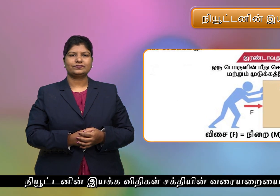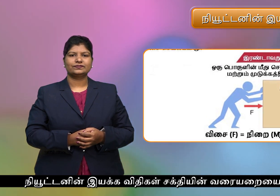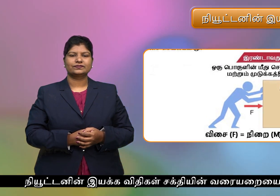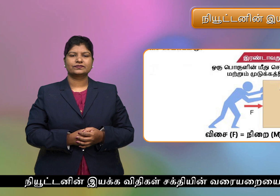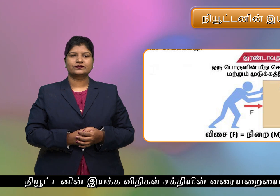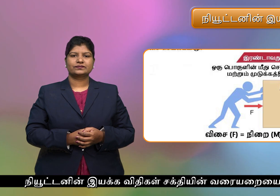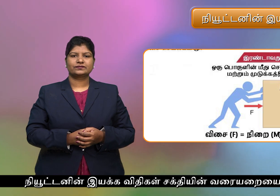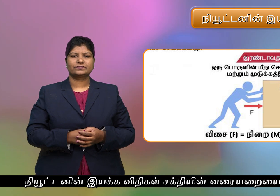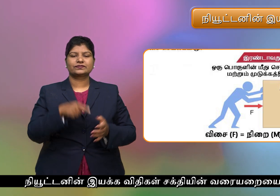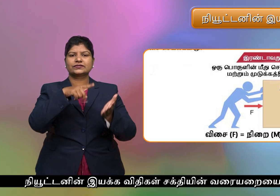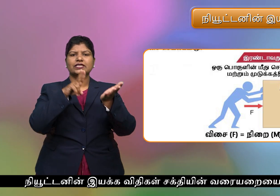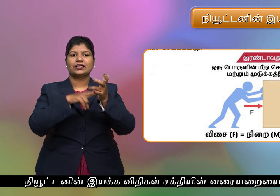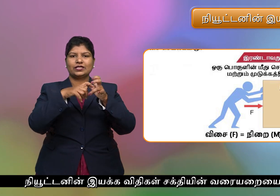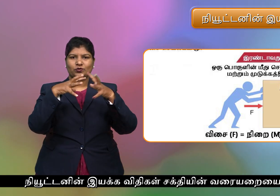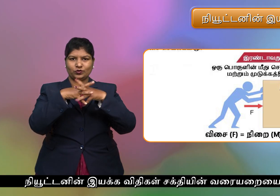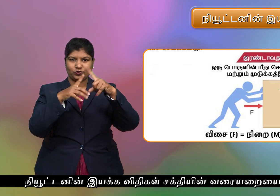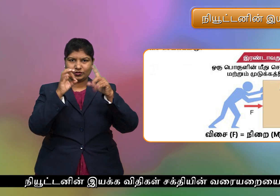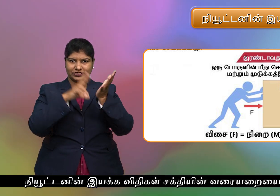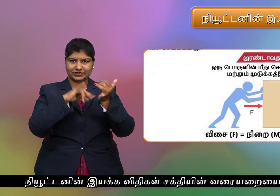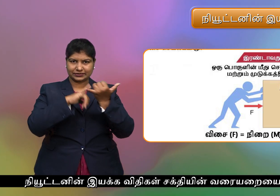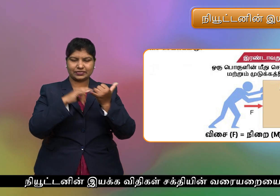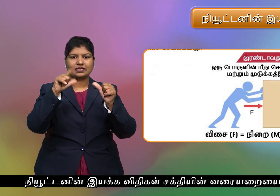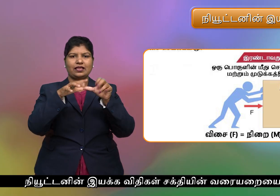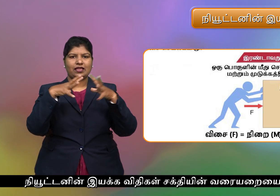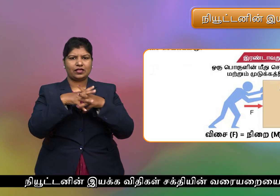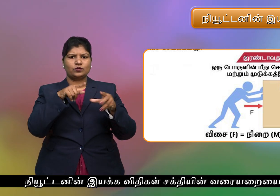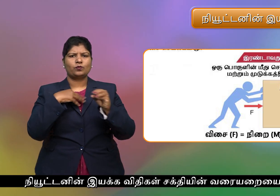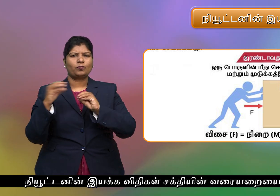நியூட்டனின் இயக்க விதிகள் விசையின் வரையறையை வழங்குகின்றன